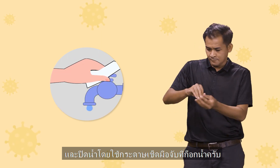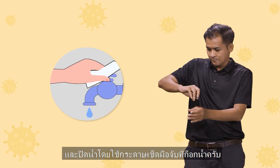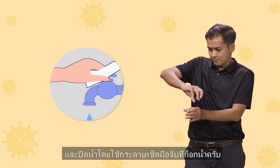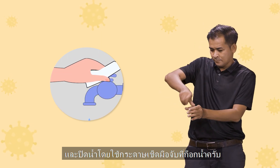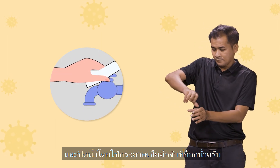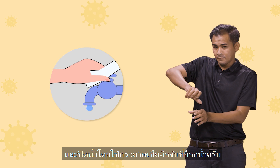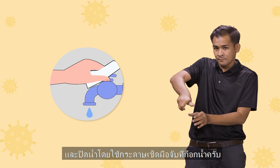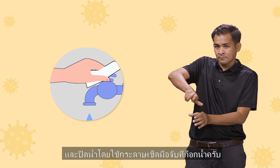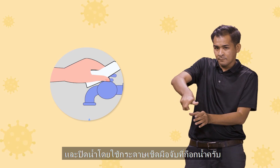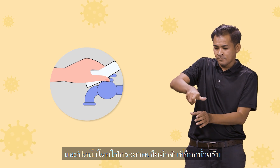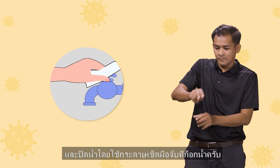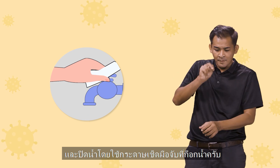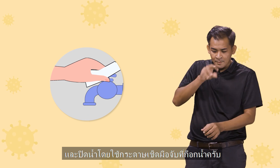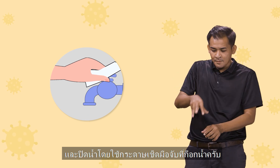มือจับที่ก๊อกน้ำครับ